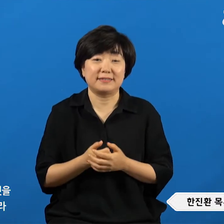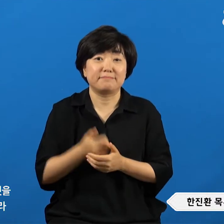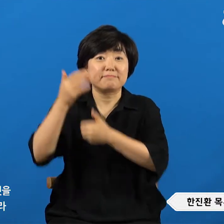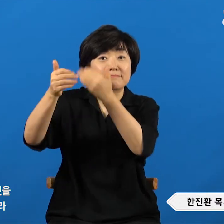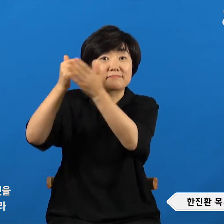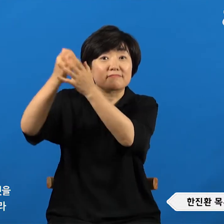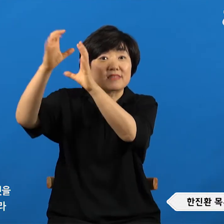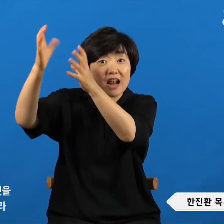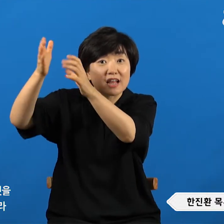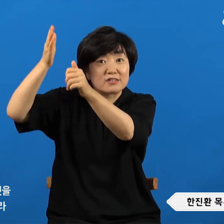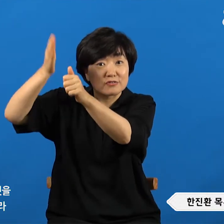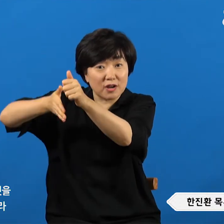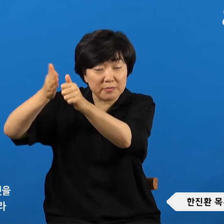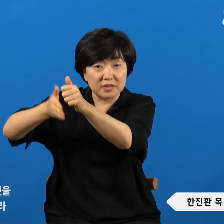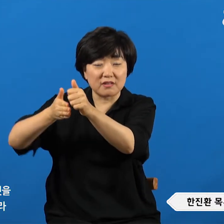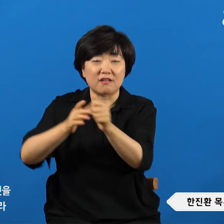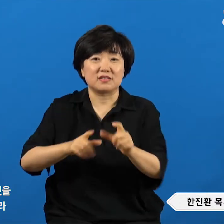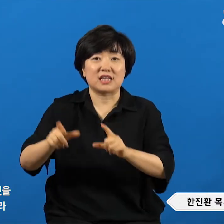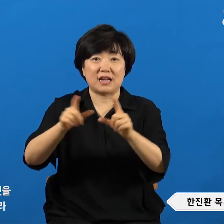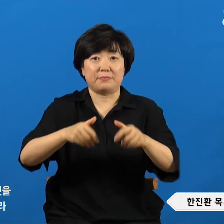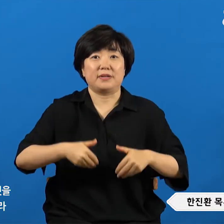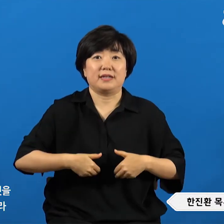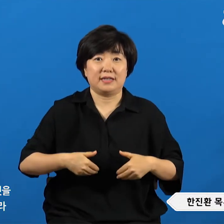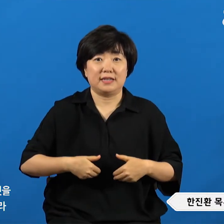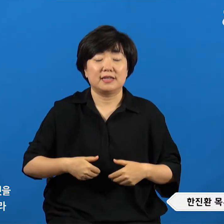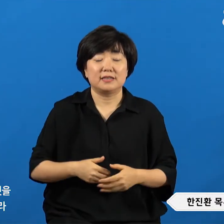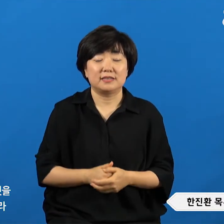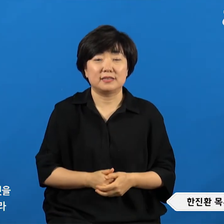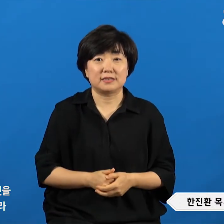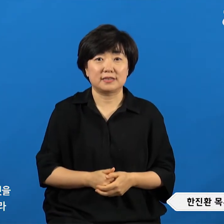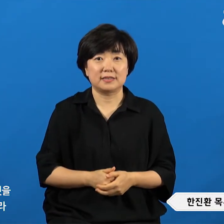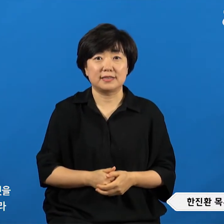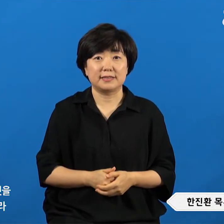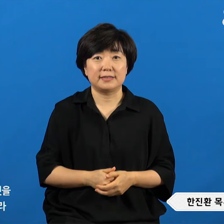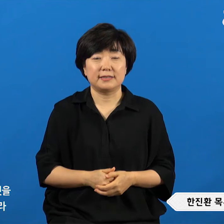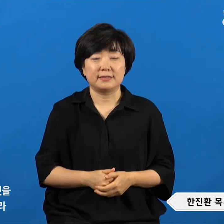하나님의 나라를 구하면서 살아야 합니다.